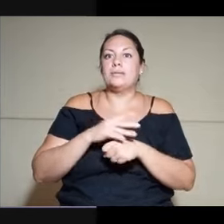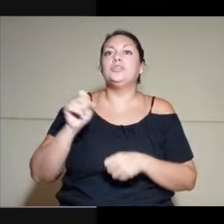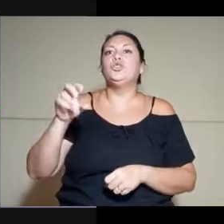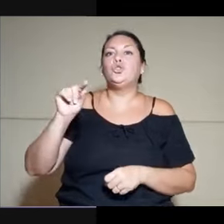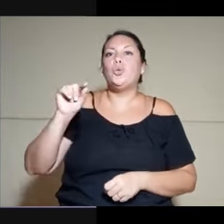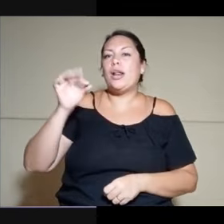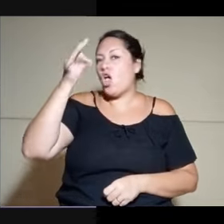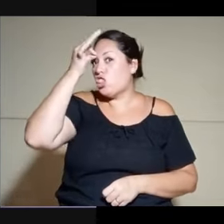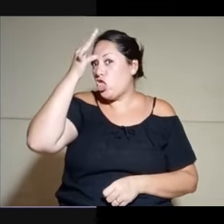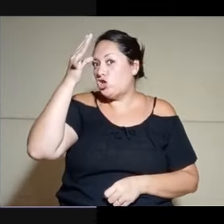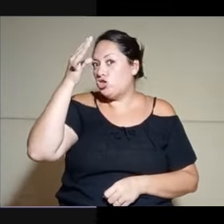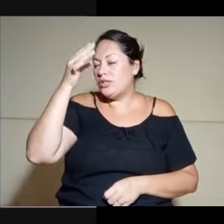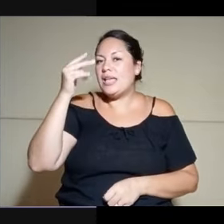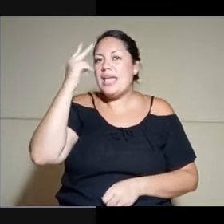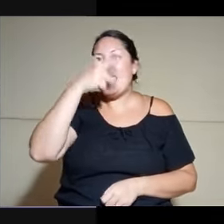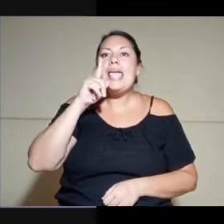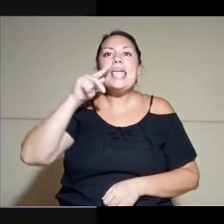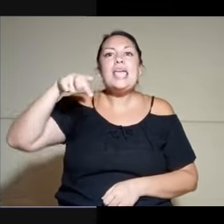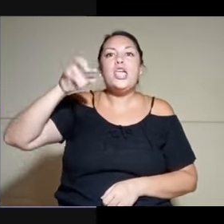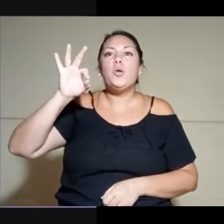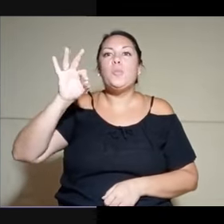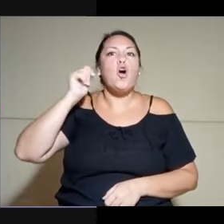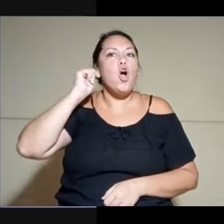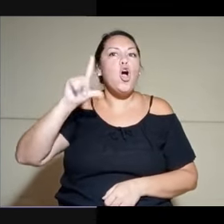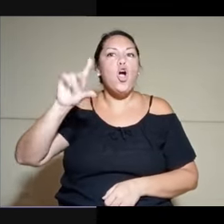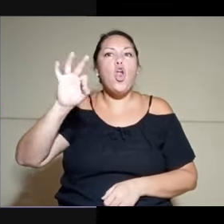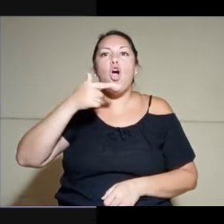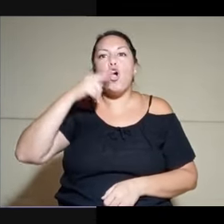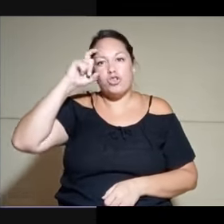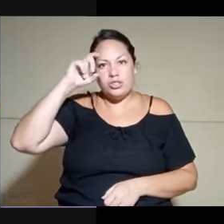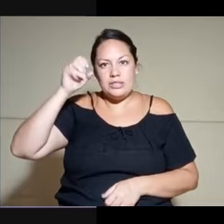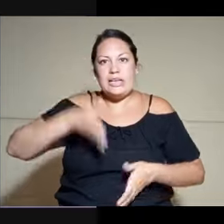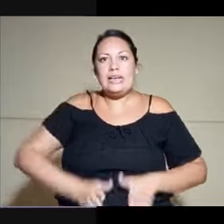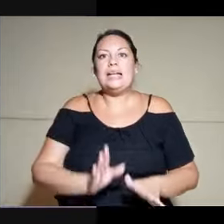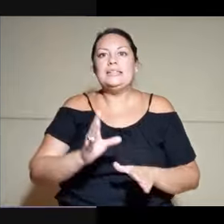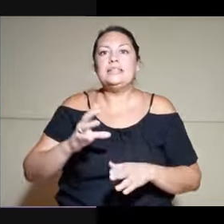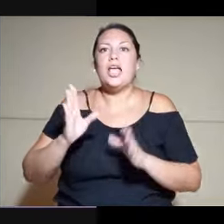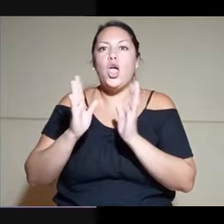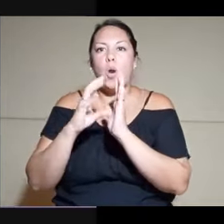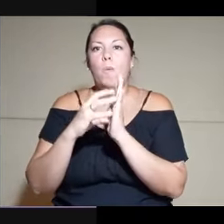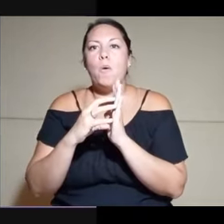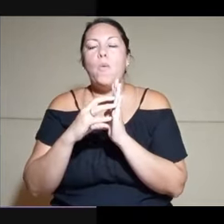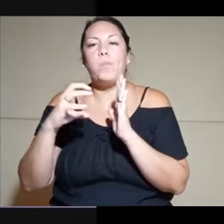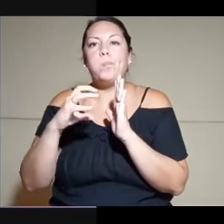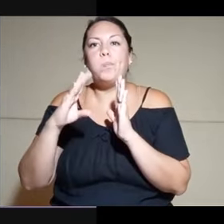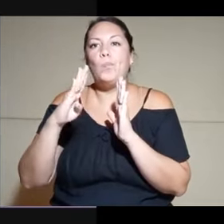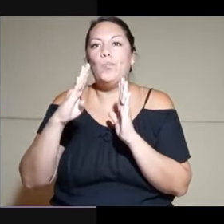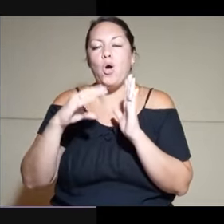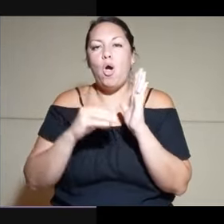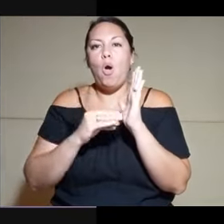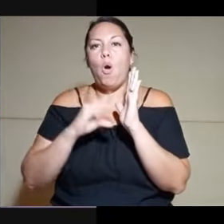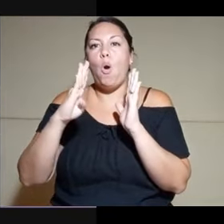parasimpática. Entonces empezamos con el primer par craneal, el par craneal 12, que se llama hipogloso y que nace del bulbo